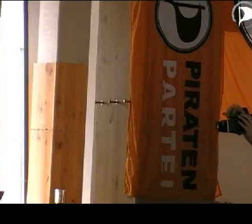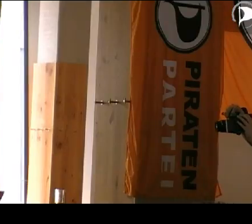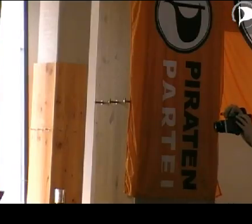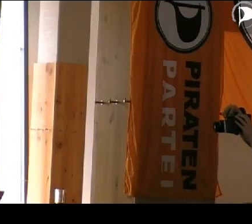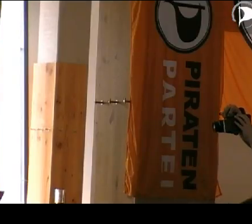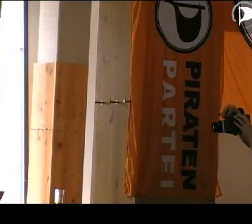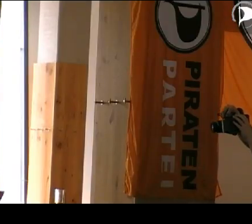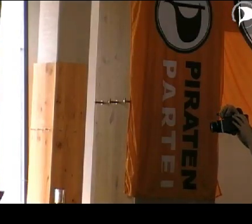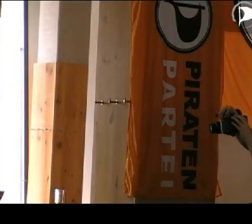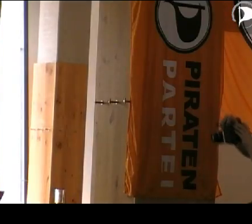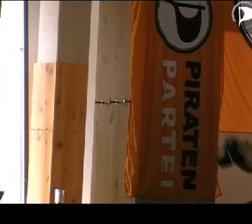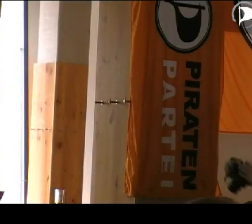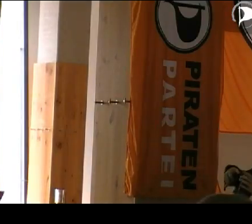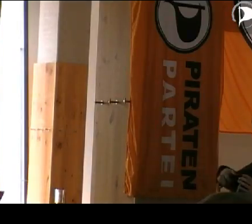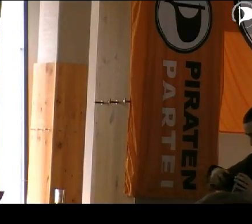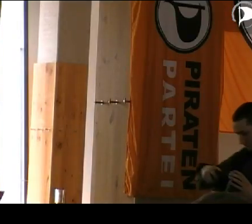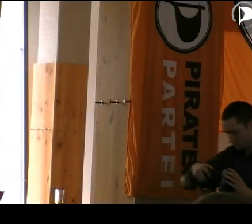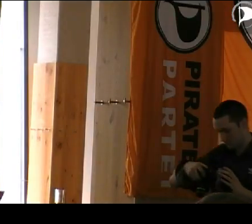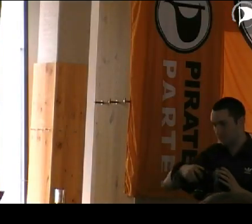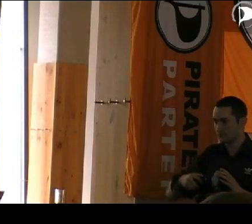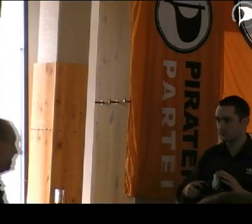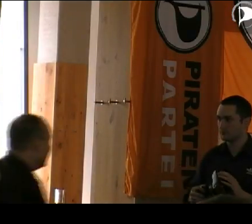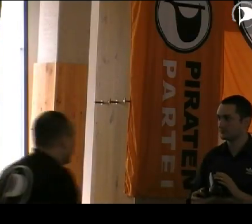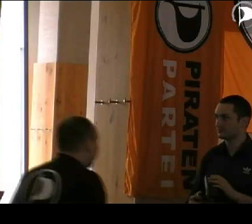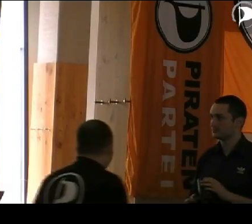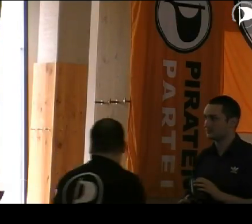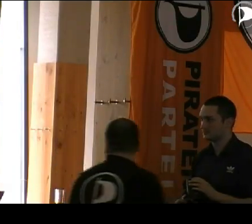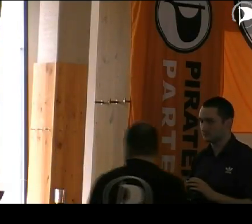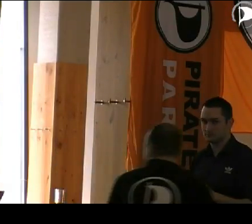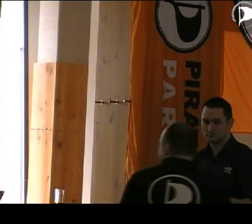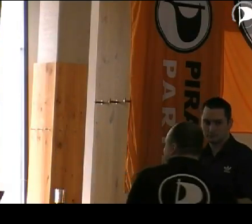so sind wir schon wieder auf position